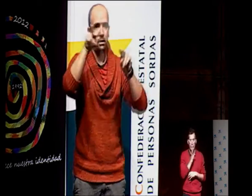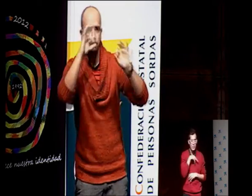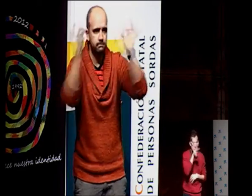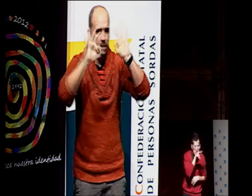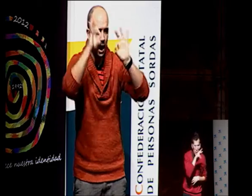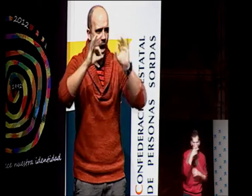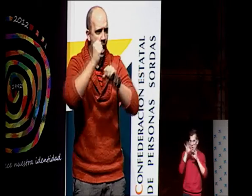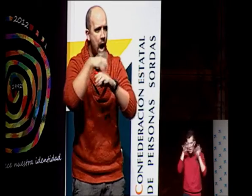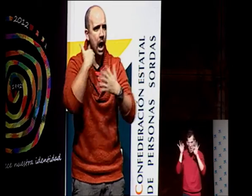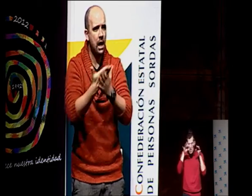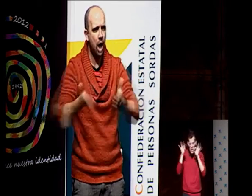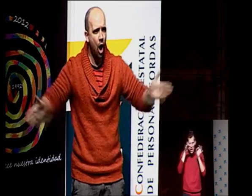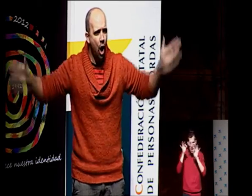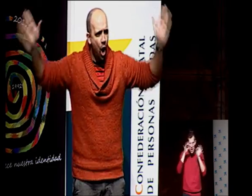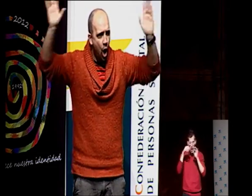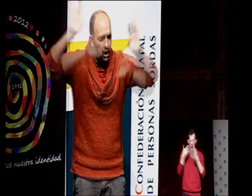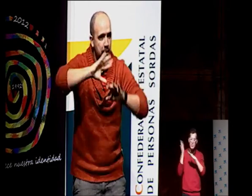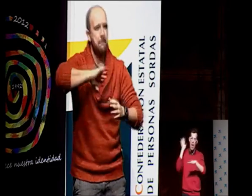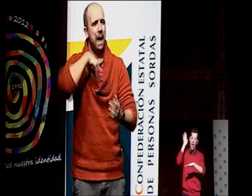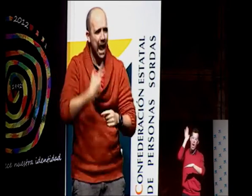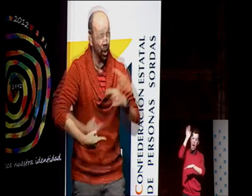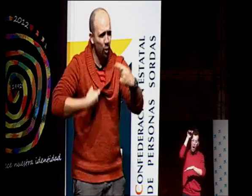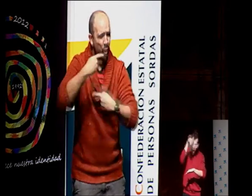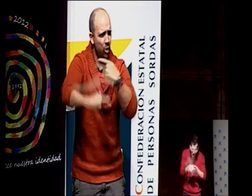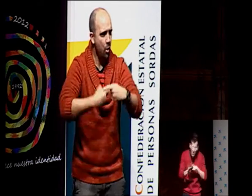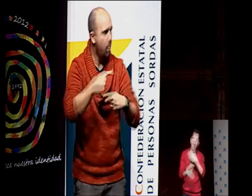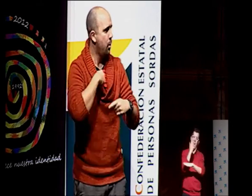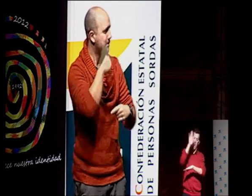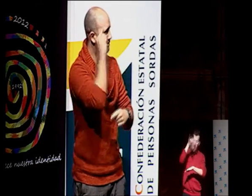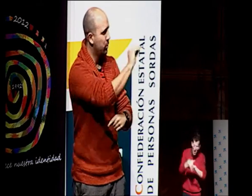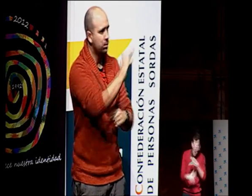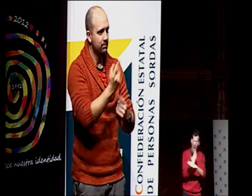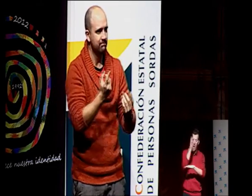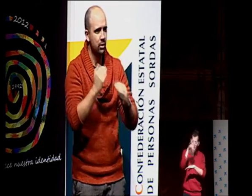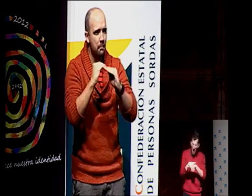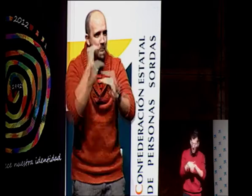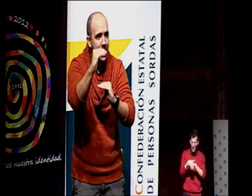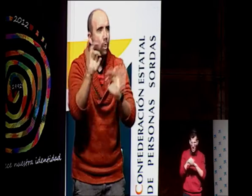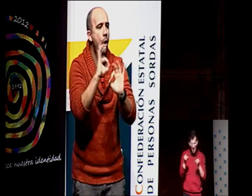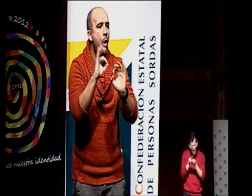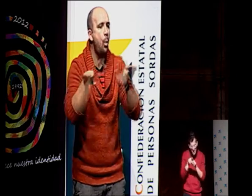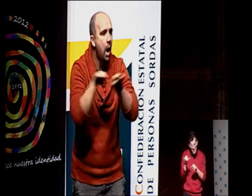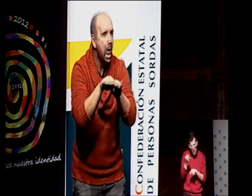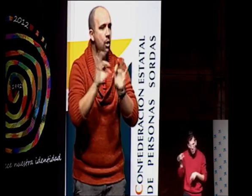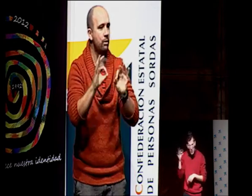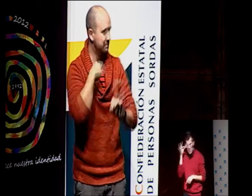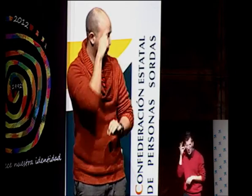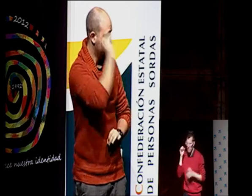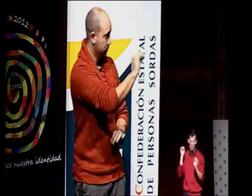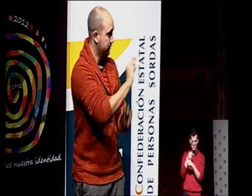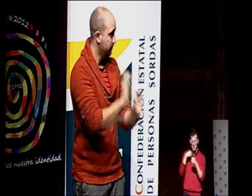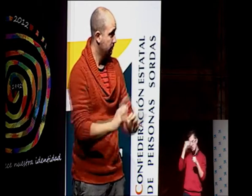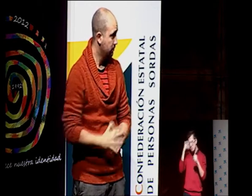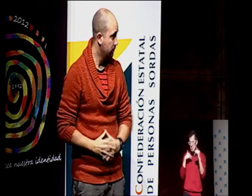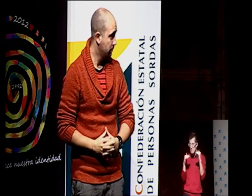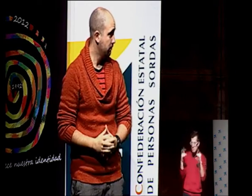normal porque tenemos que estar continuamente practicando y desarrollando esa habilidad de vivir en un